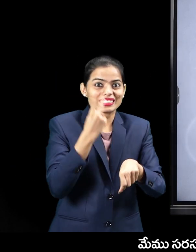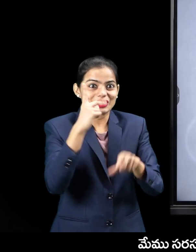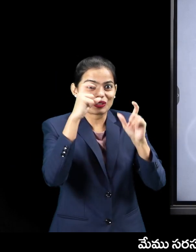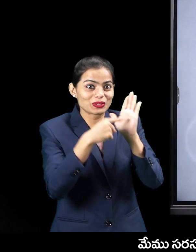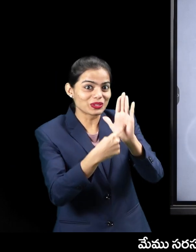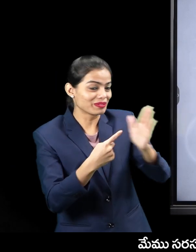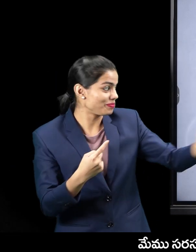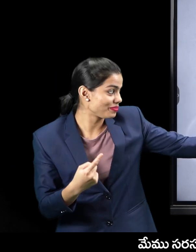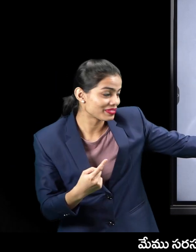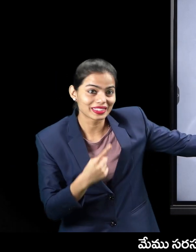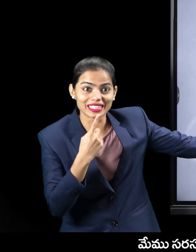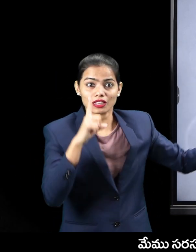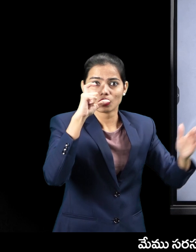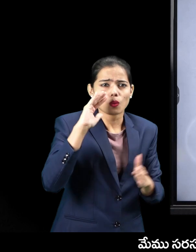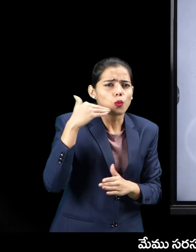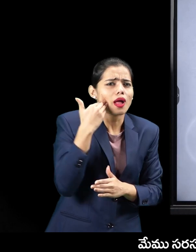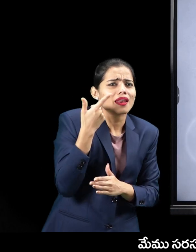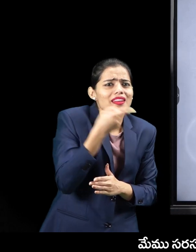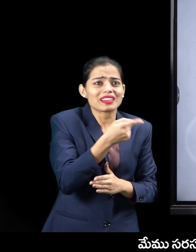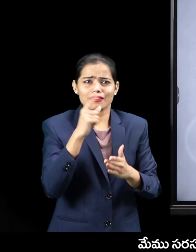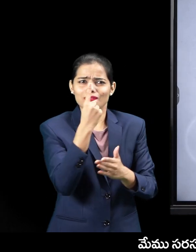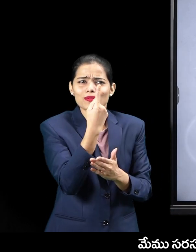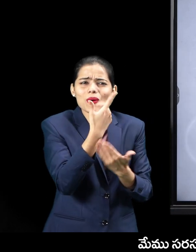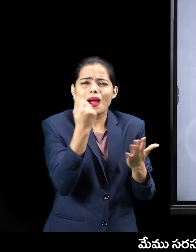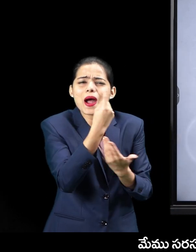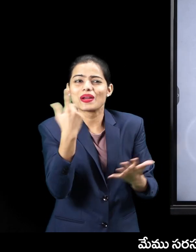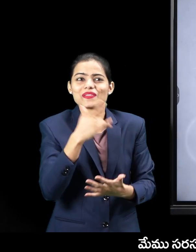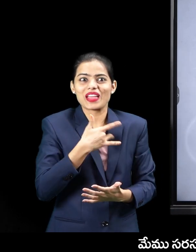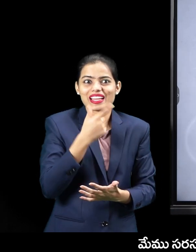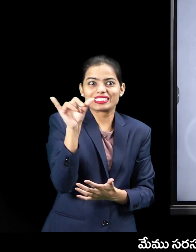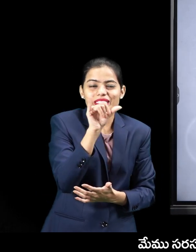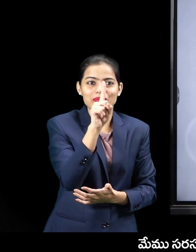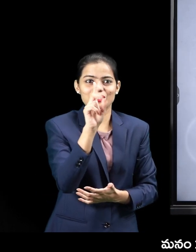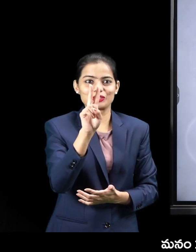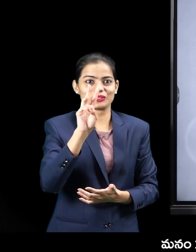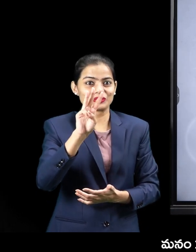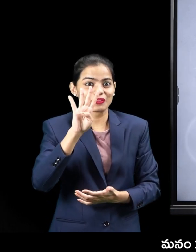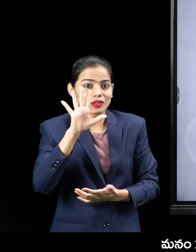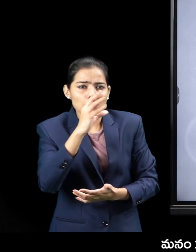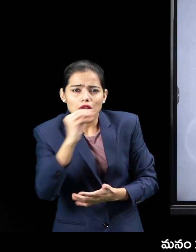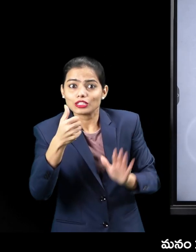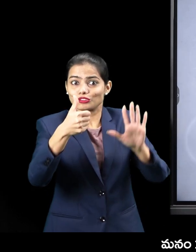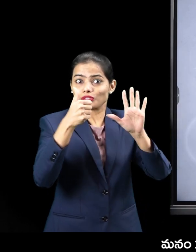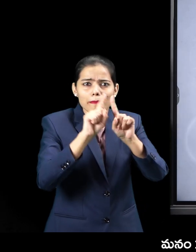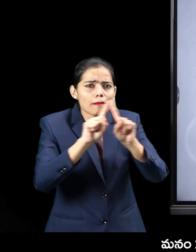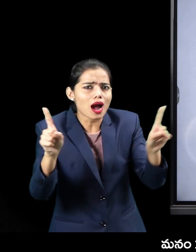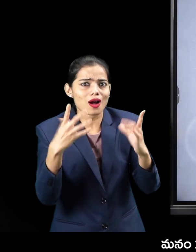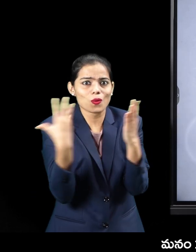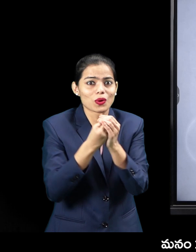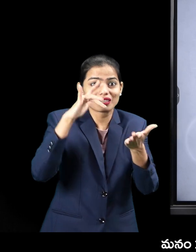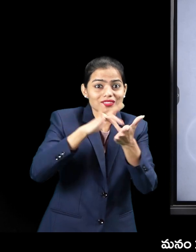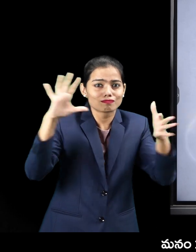మనం సరసమైన 6 సైడ్స్ డైస్ని రోల్ చేసినప్పుడు ఒకసారి ఆ చిత్రాన్ని చూడండి. మనం 1, 2, 3,